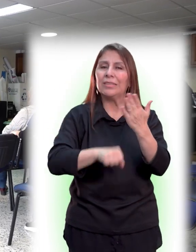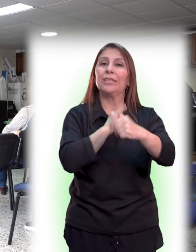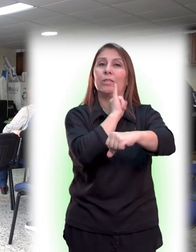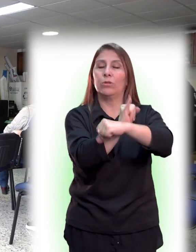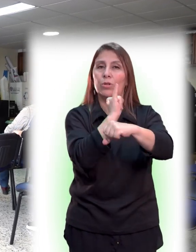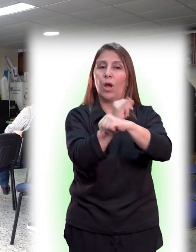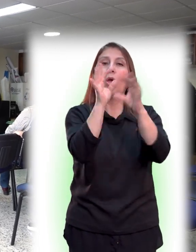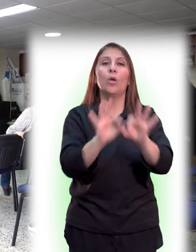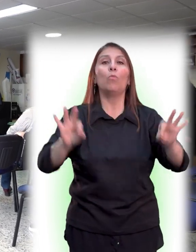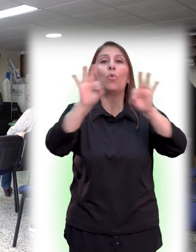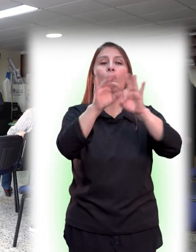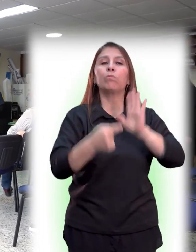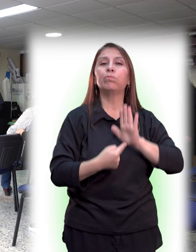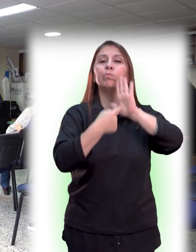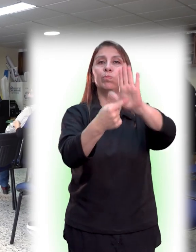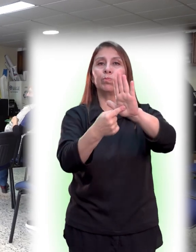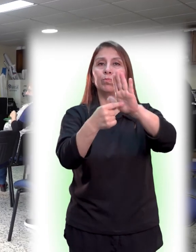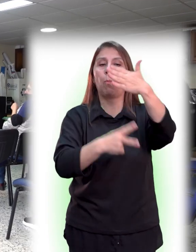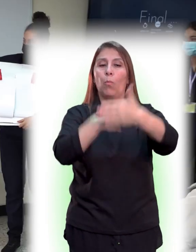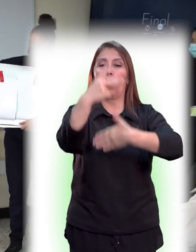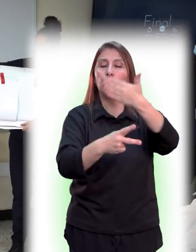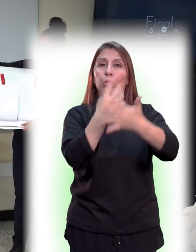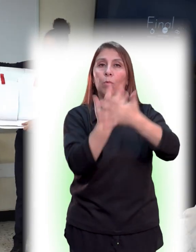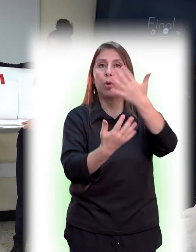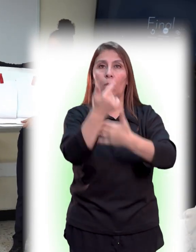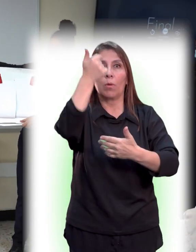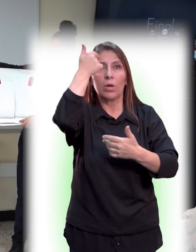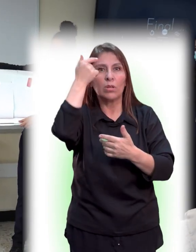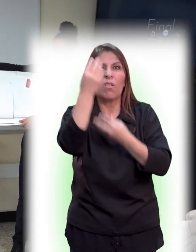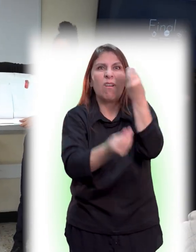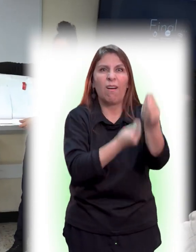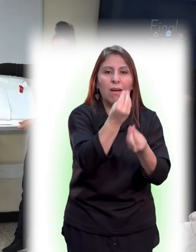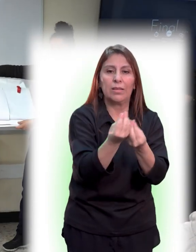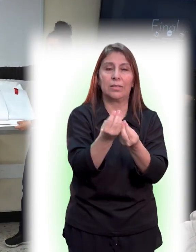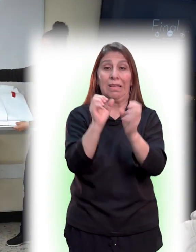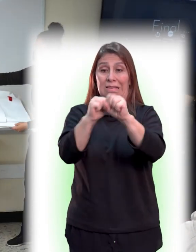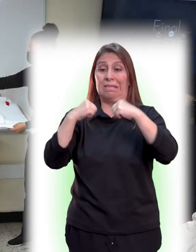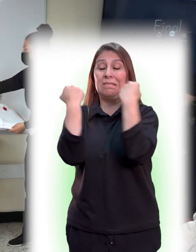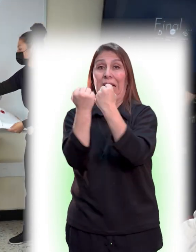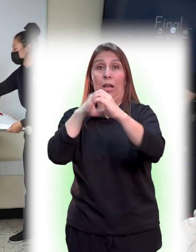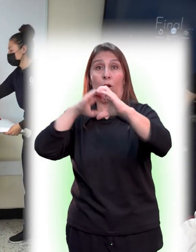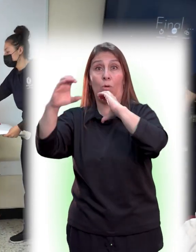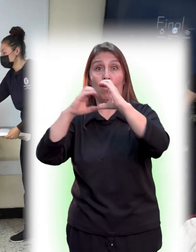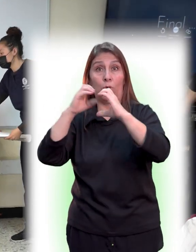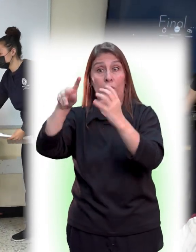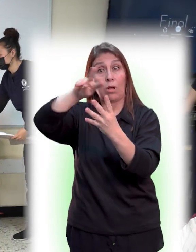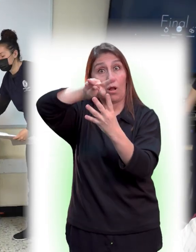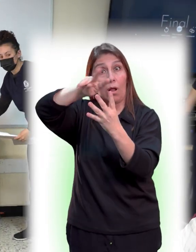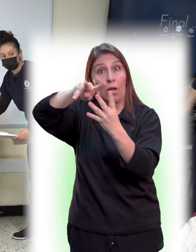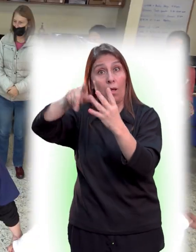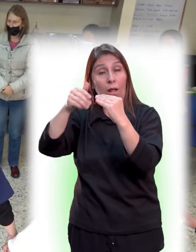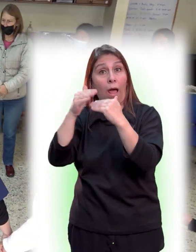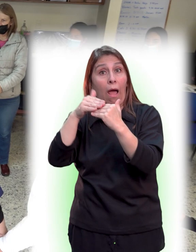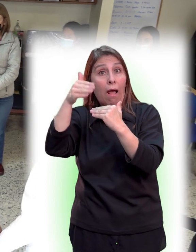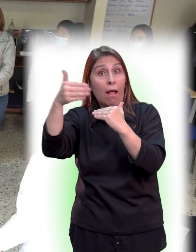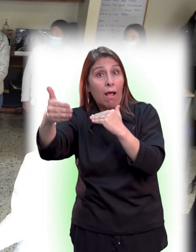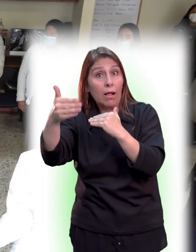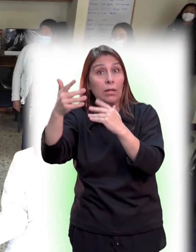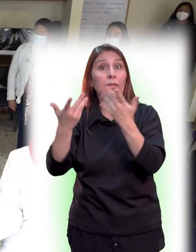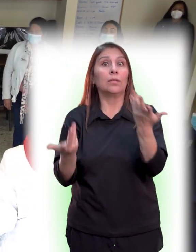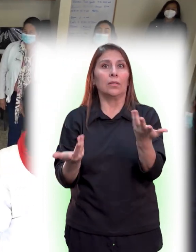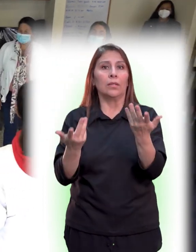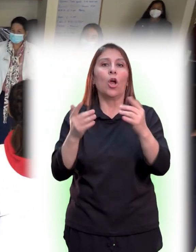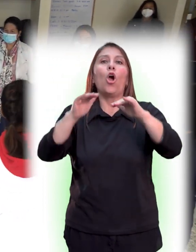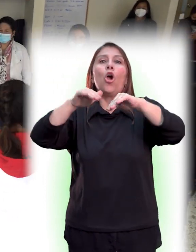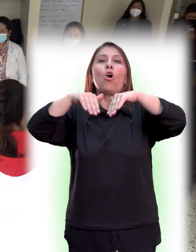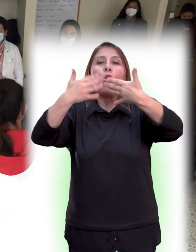que el proyecto Manos y Pensamiento, lo que la sala de comunicación aumentativa y alternativa hace y cómo